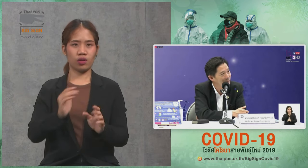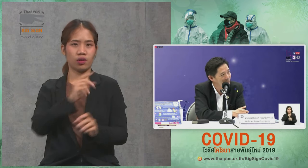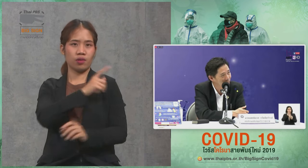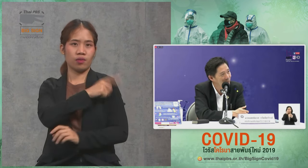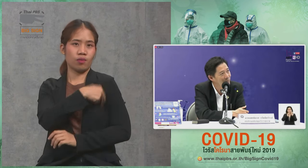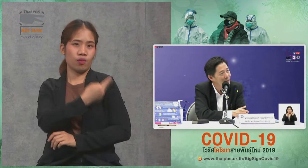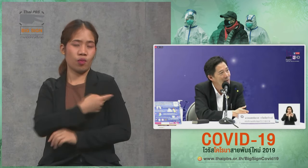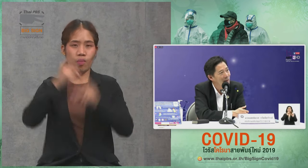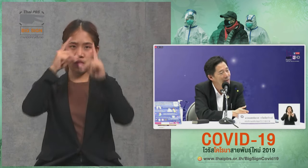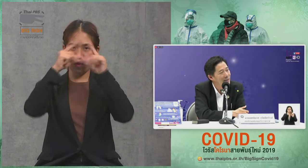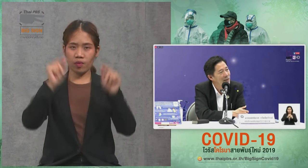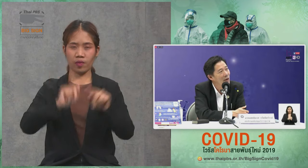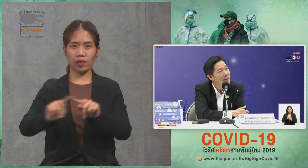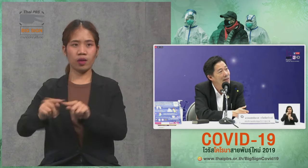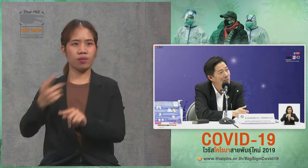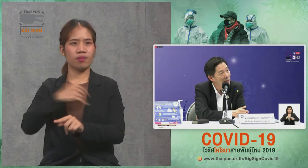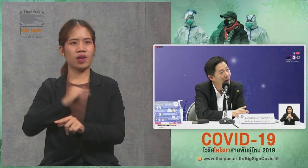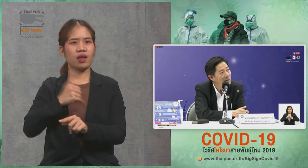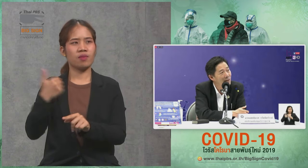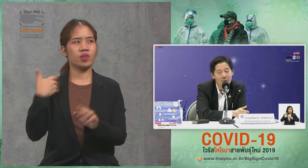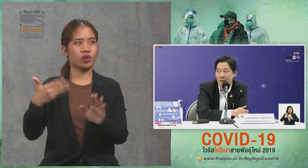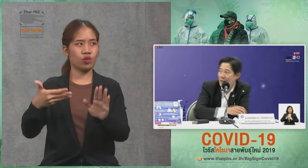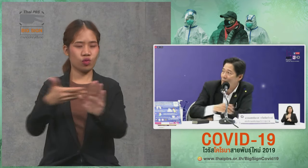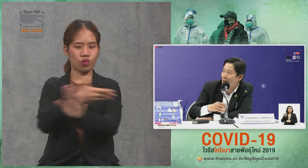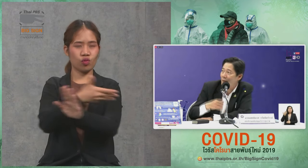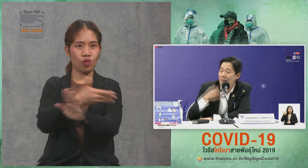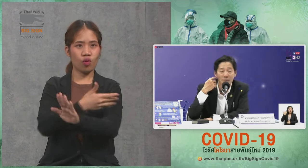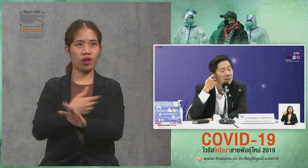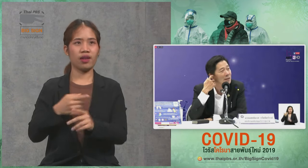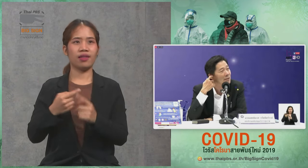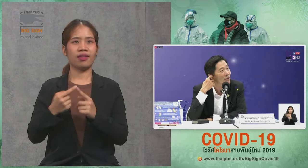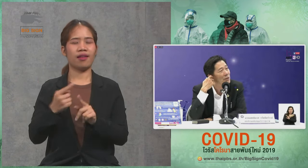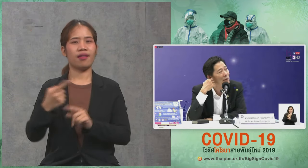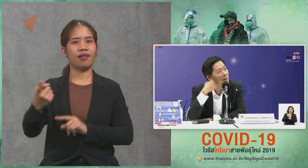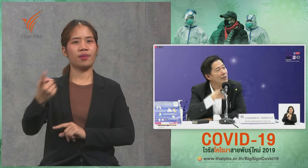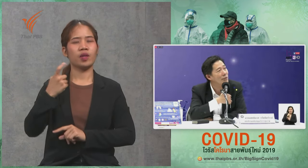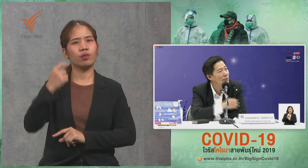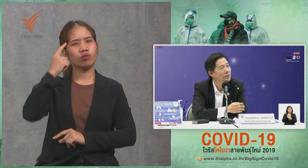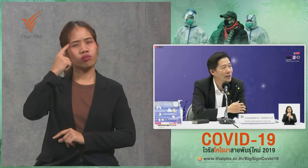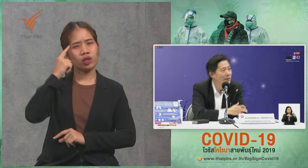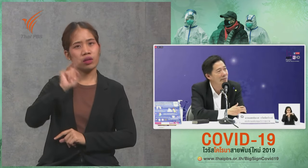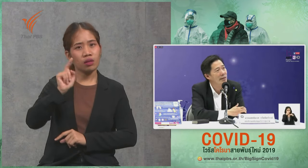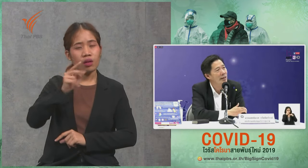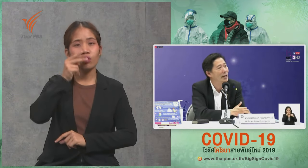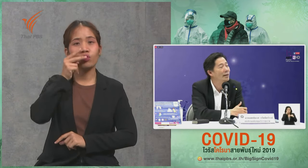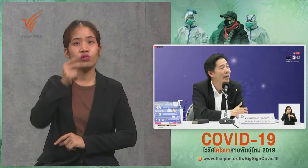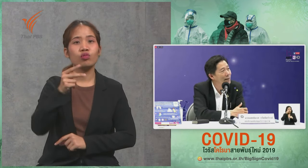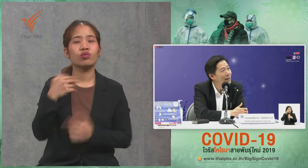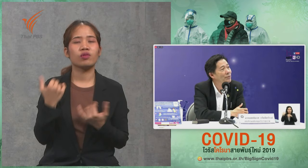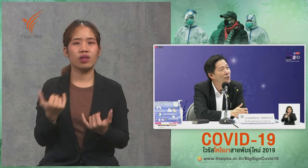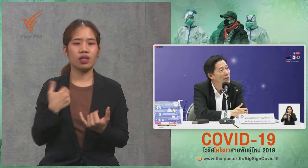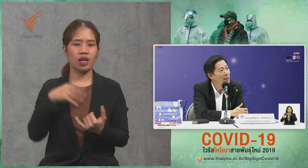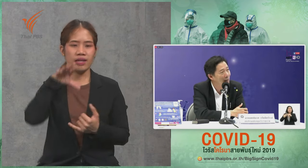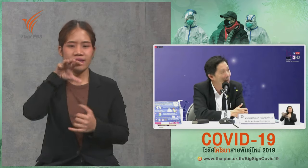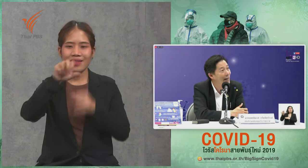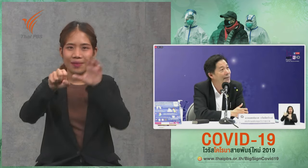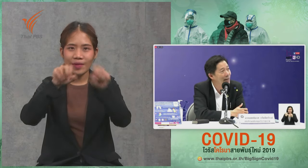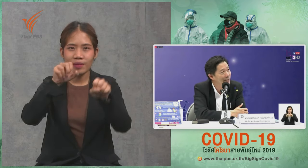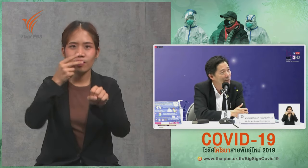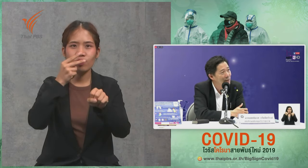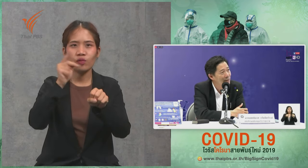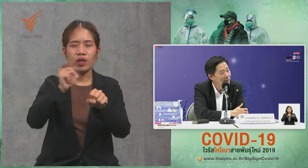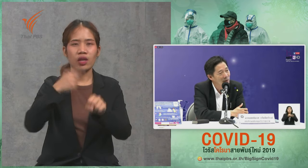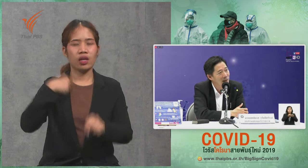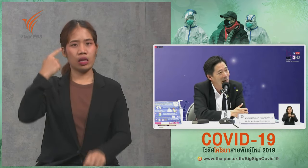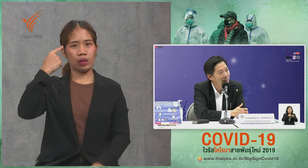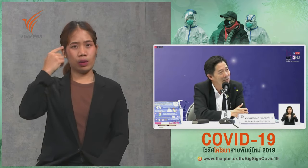ย์นะครับอาจจะมีก่อนหน้านี้ไปบ้างนะครับพอดีคำถามผมคิดว่าก็ดูตอนนี้ที่ให้สังเกตนะครับก็ดูเรื่องไข้นะ